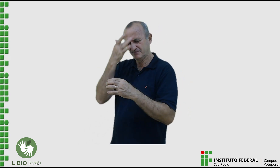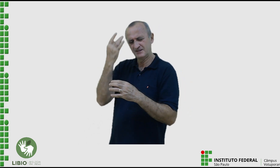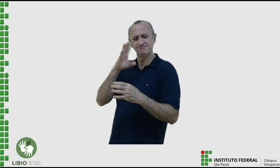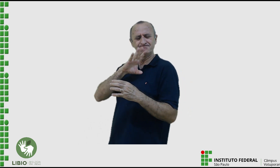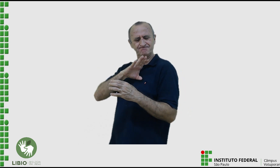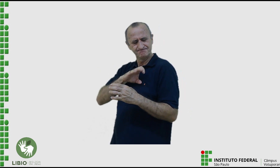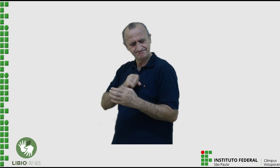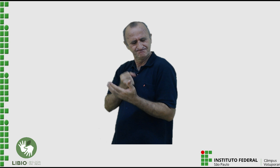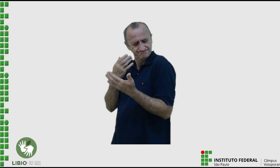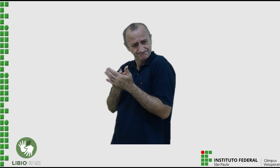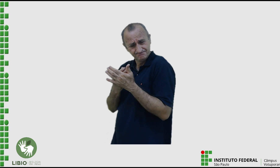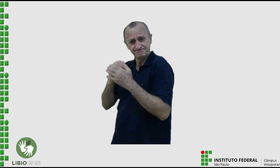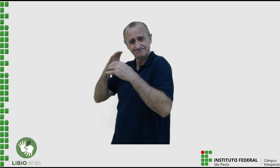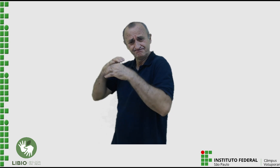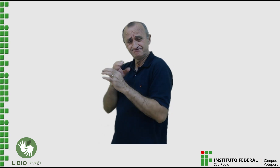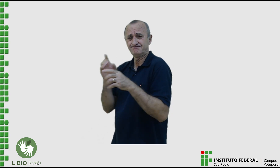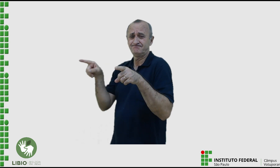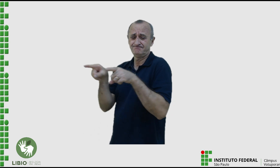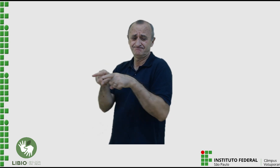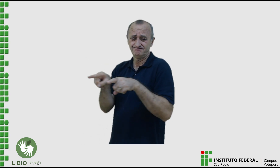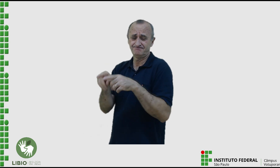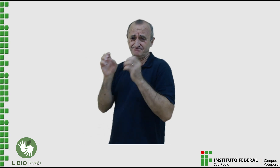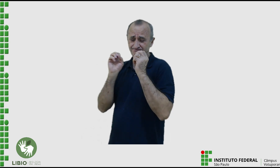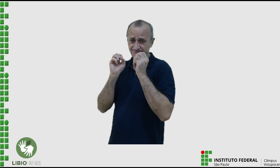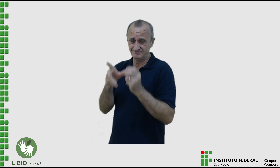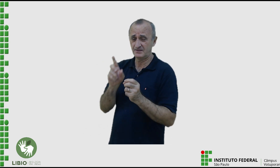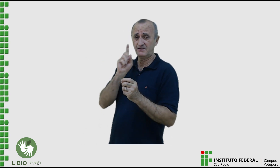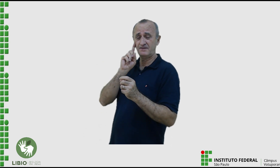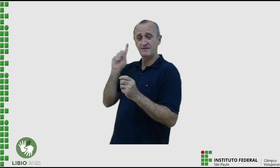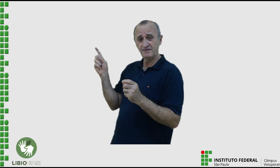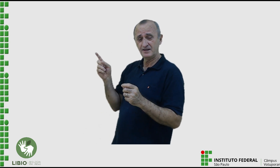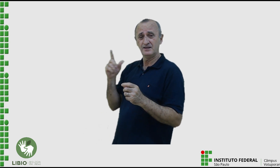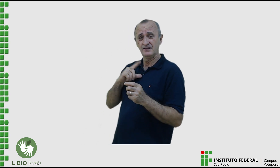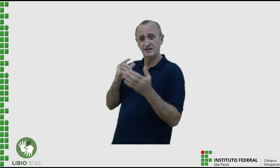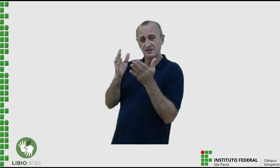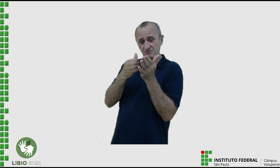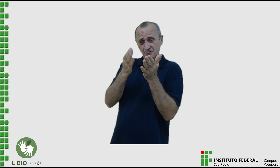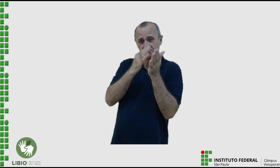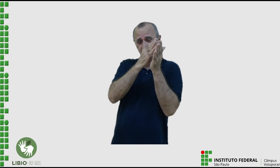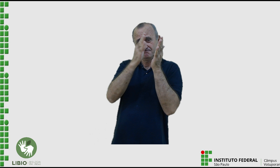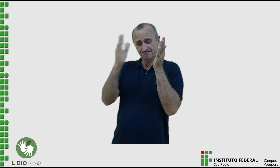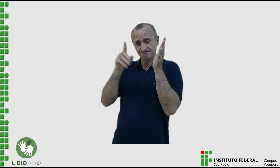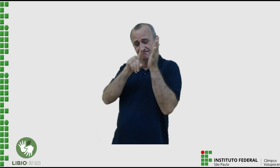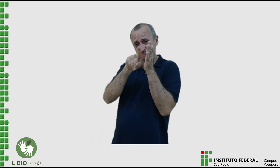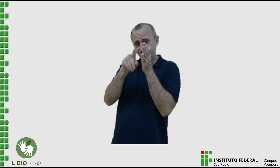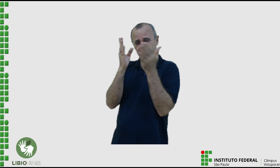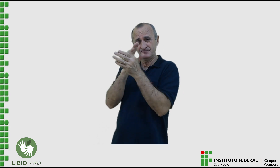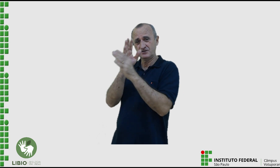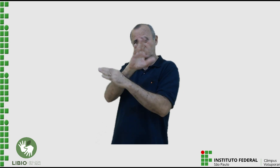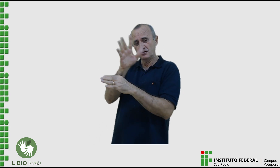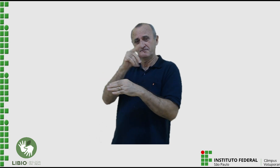com ouvintes, com estudantes de biologia, pessoas que amam estudar biologia, ok?